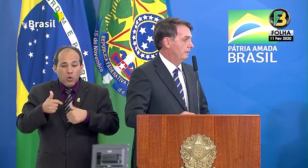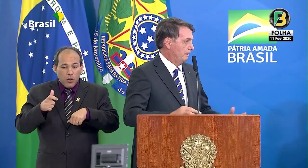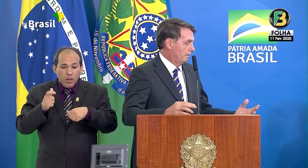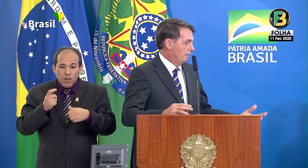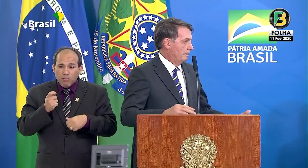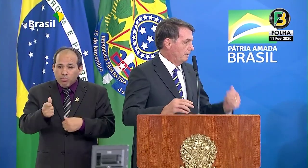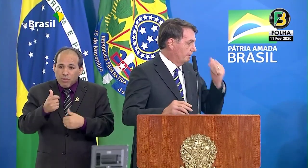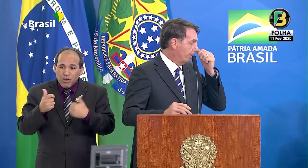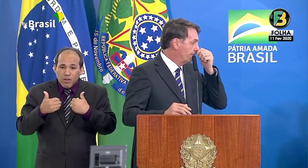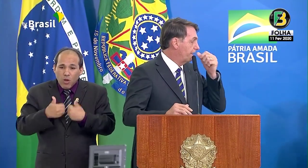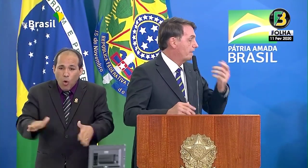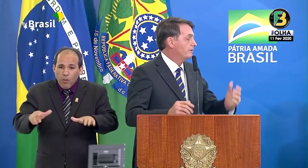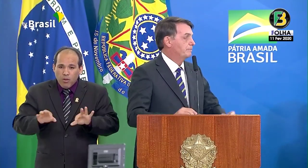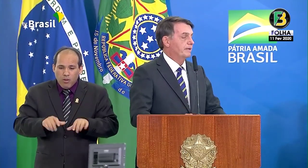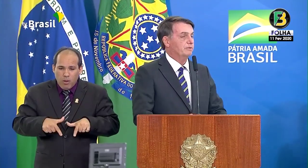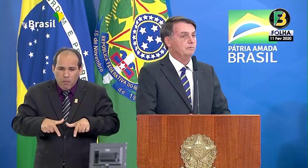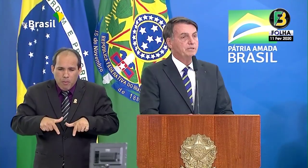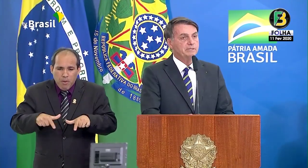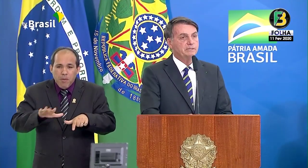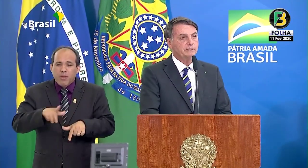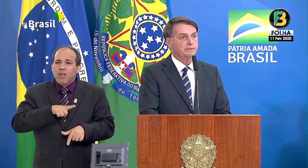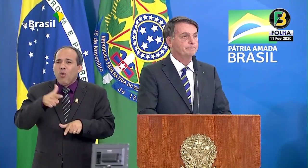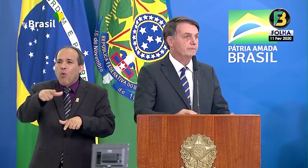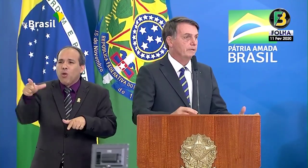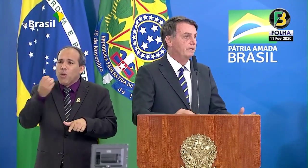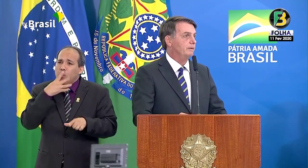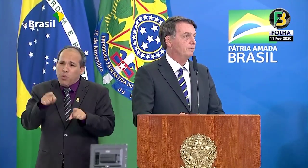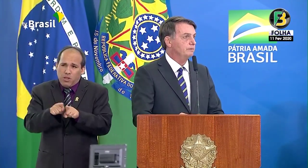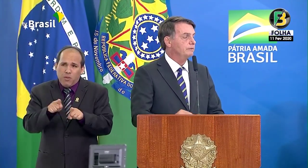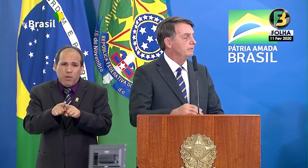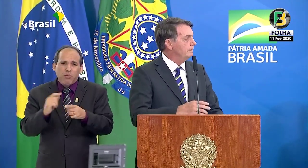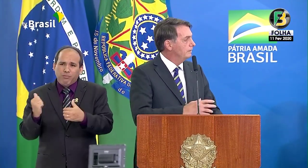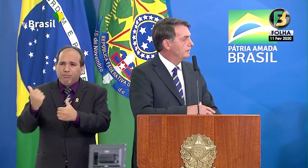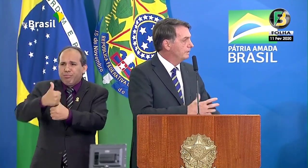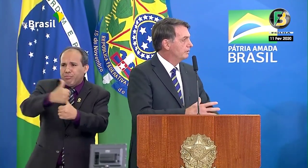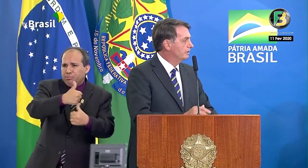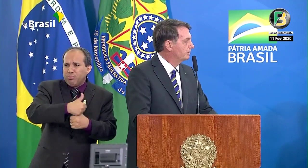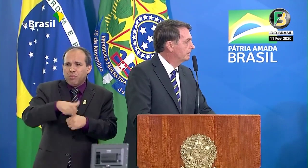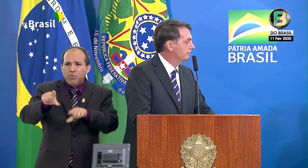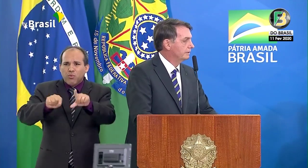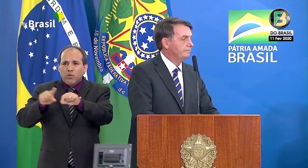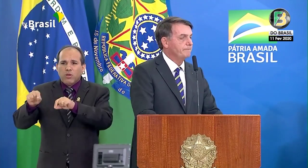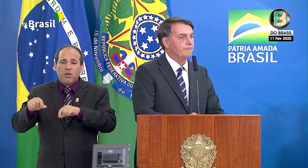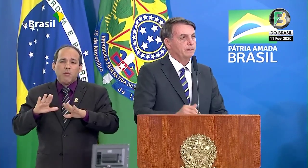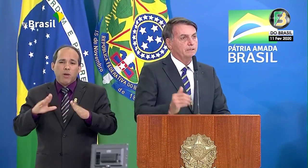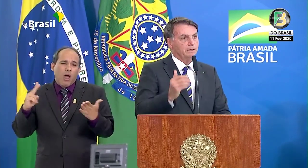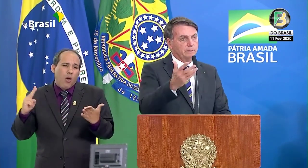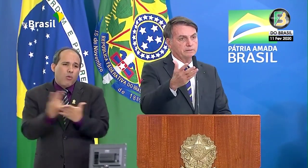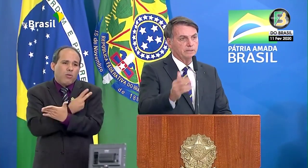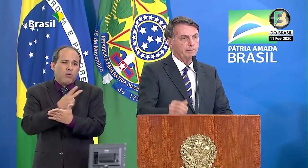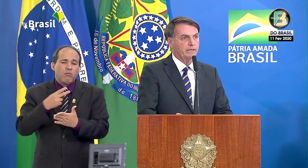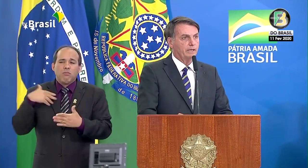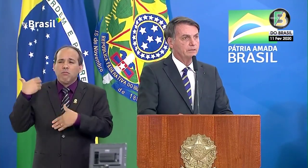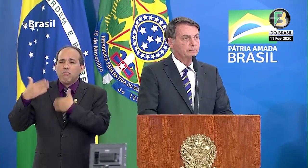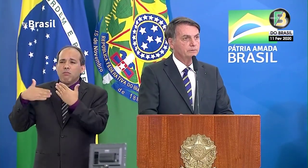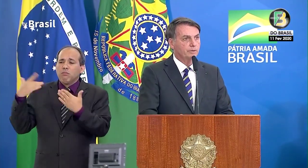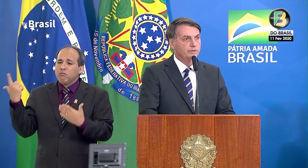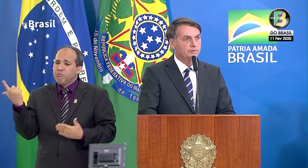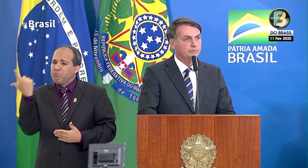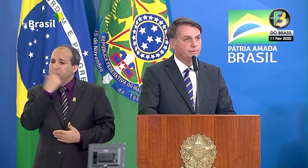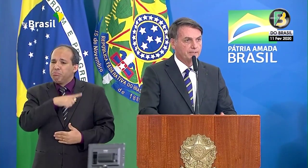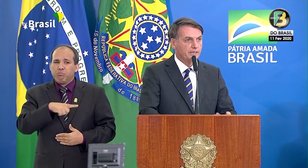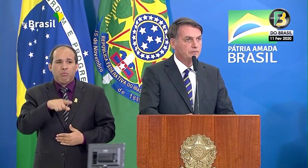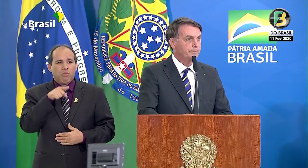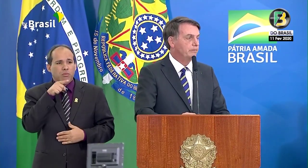pessoas para oferecer um espaço como esse que quis o destino, né? Ir trabalhar